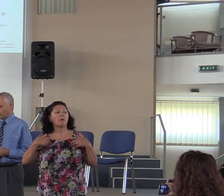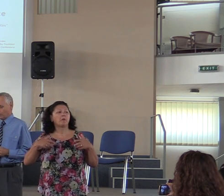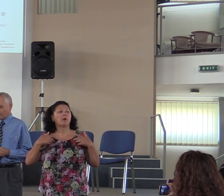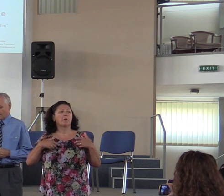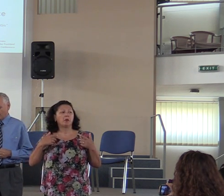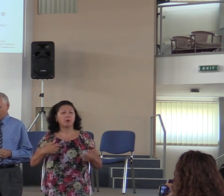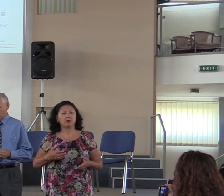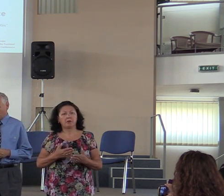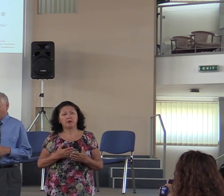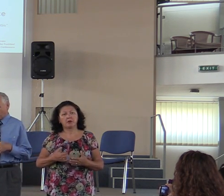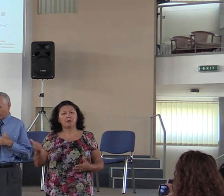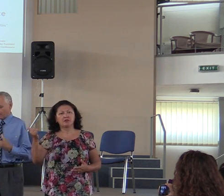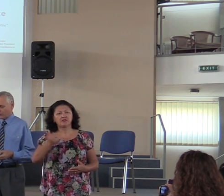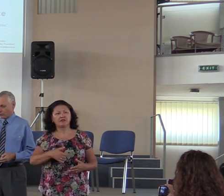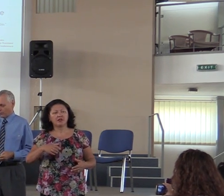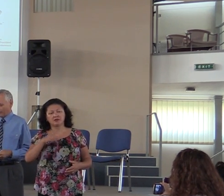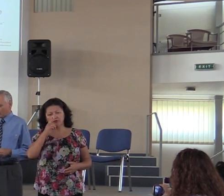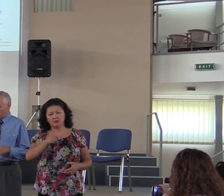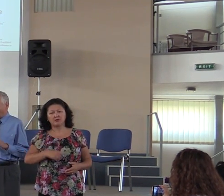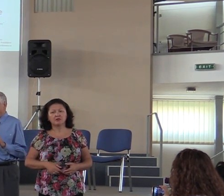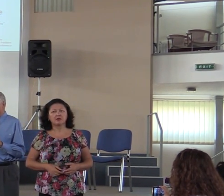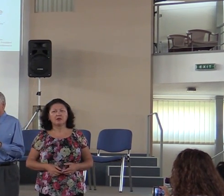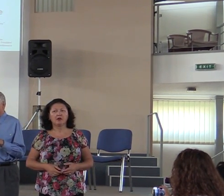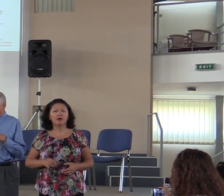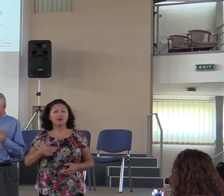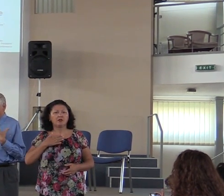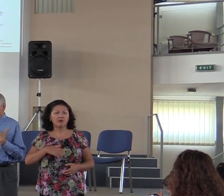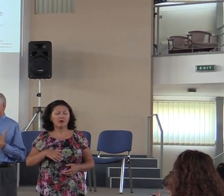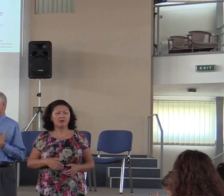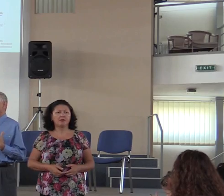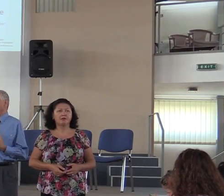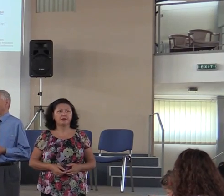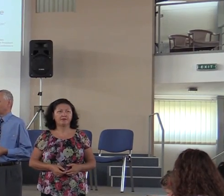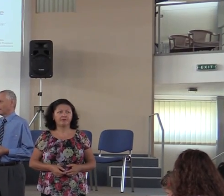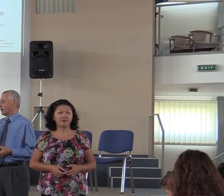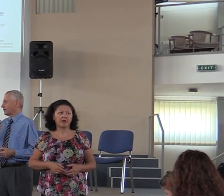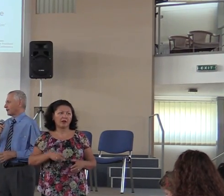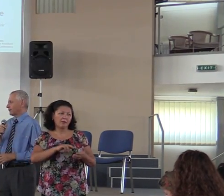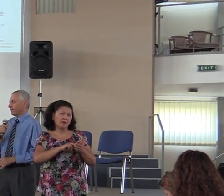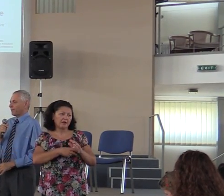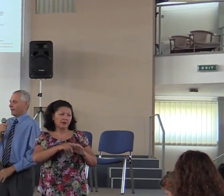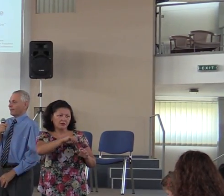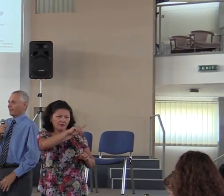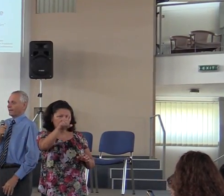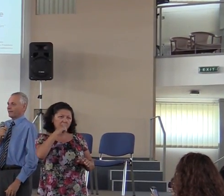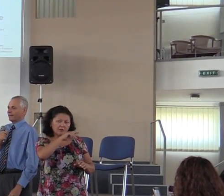această oportunitate și vreau să împărtășesc cu dumneavoastră un anumit concept care este important pentru mine. And actually,